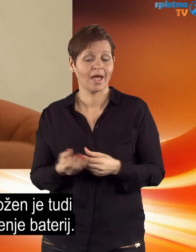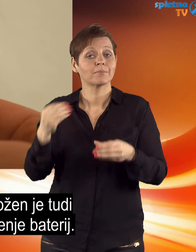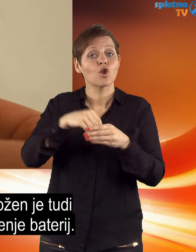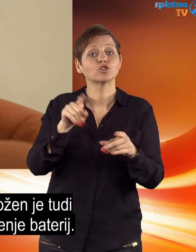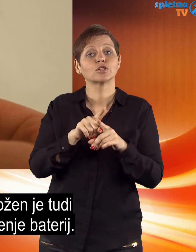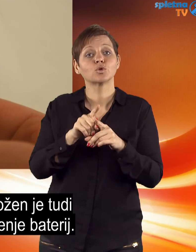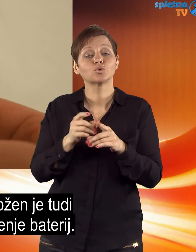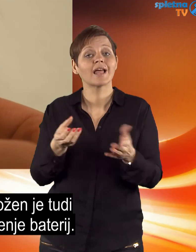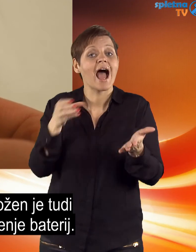polnjenje baterije.